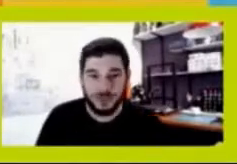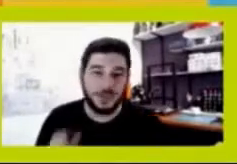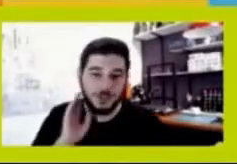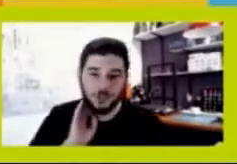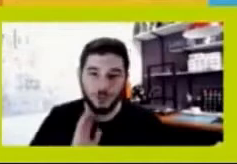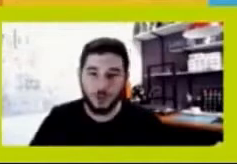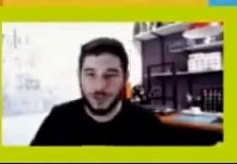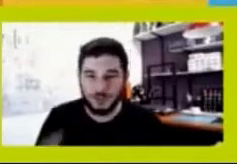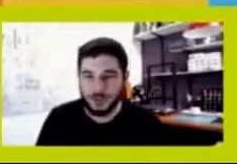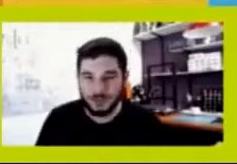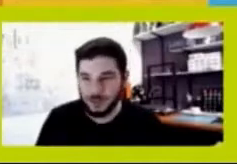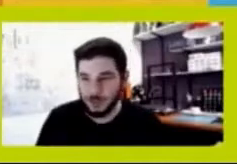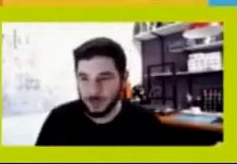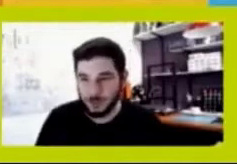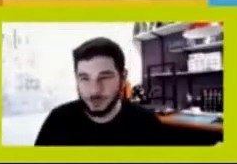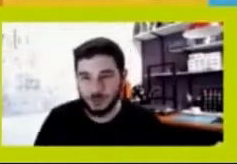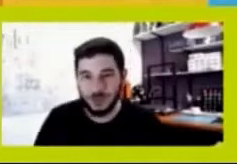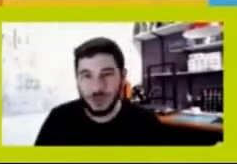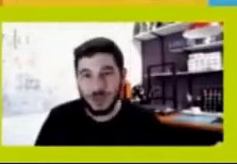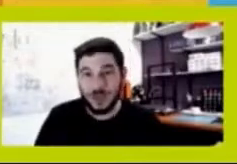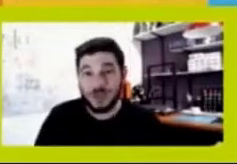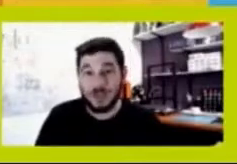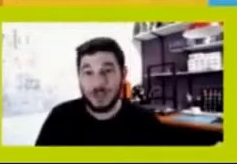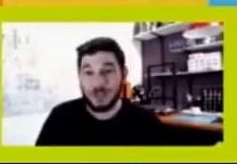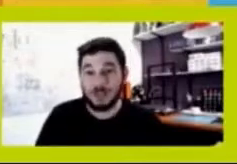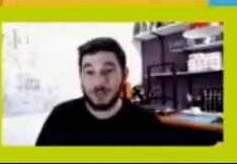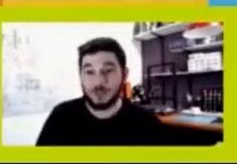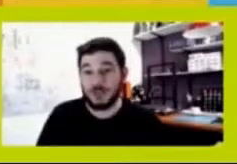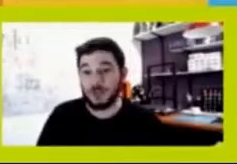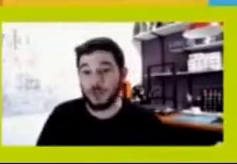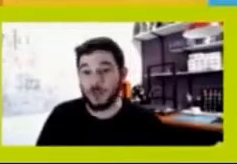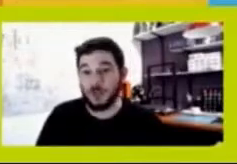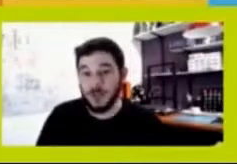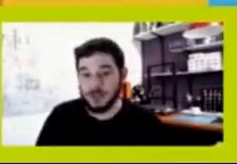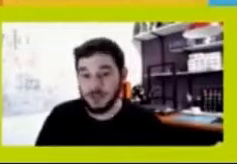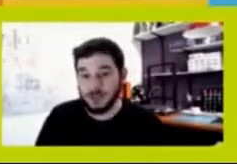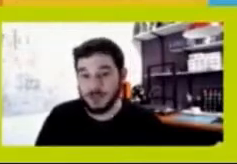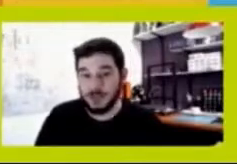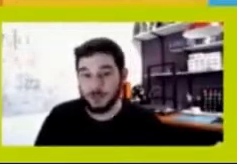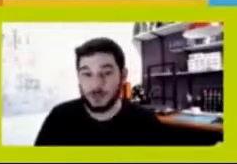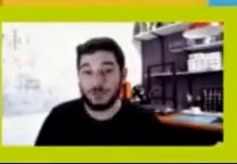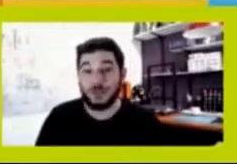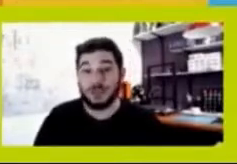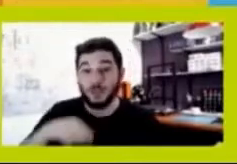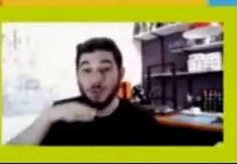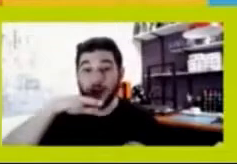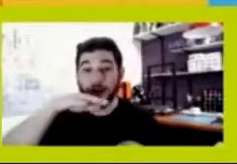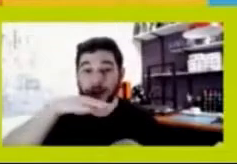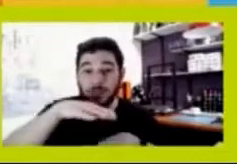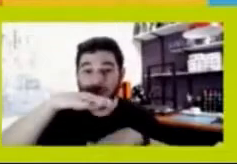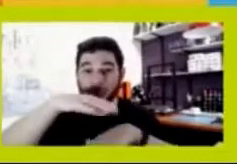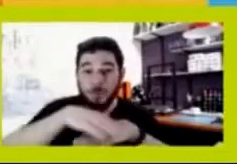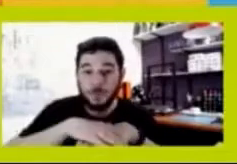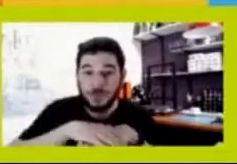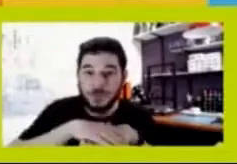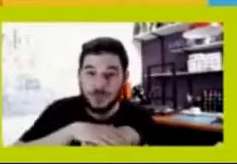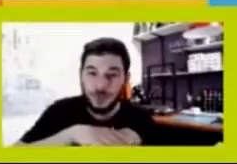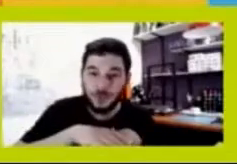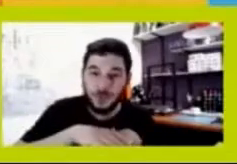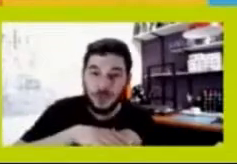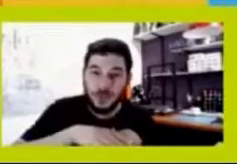Ou como voz para texto, ou classificação, entre outros. E se você analisar direitinho, você vê que tem uma